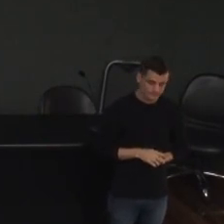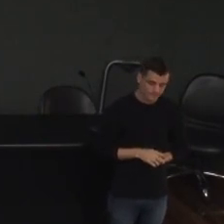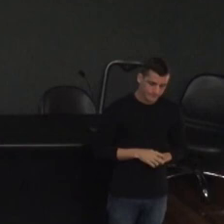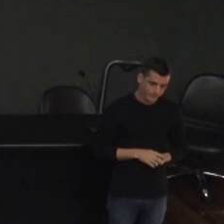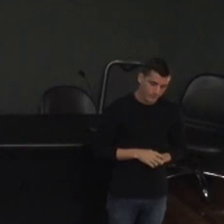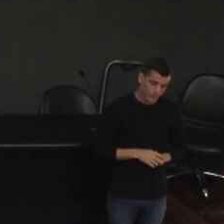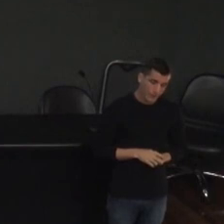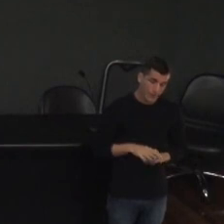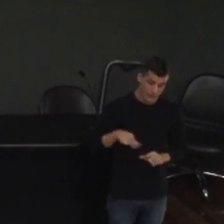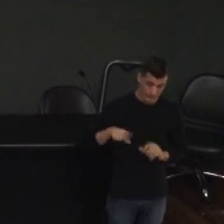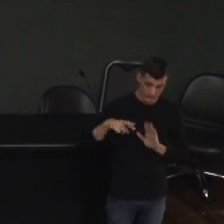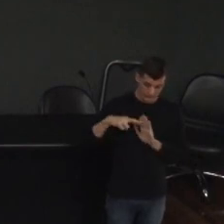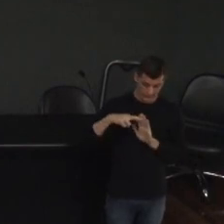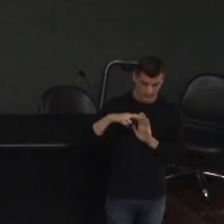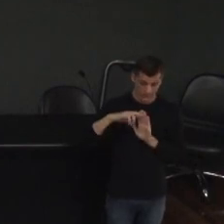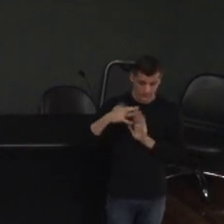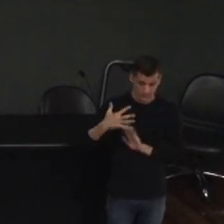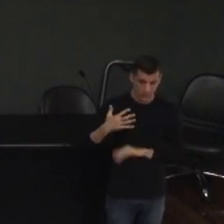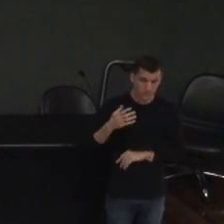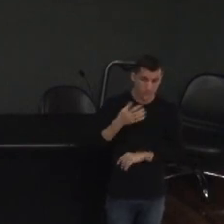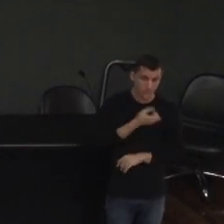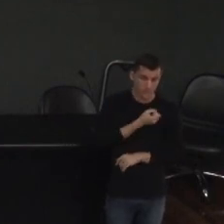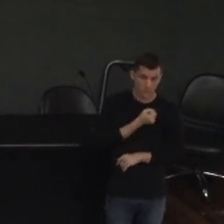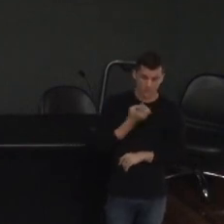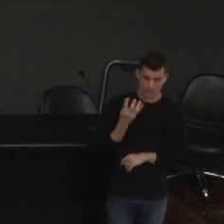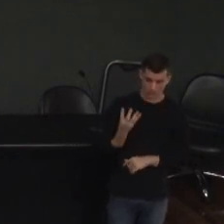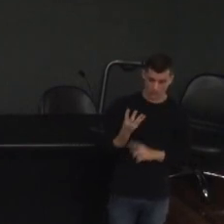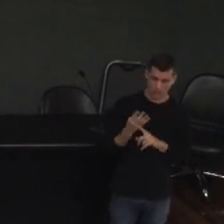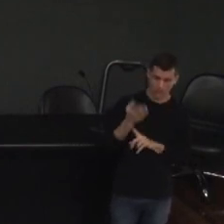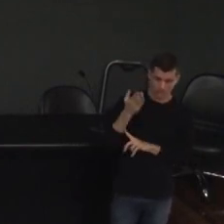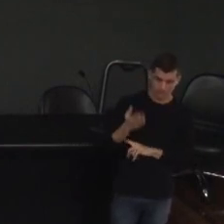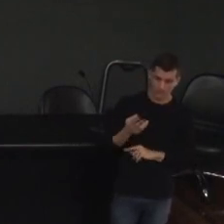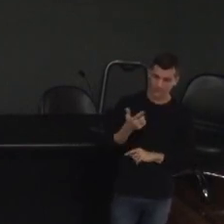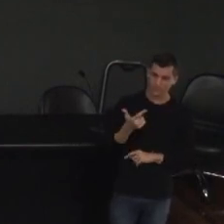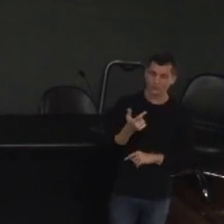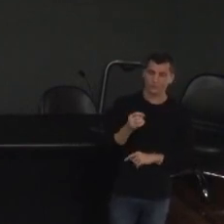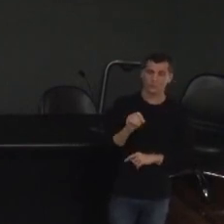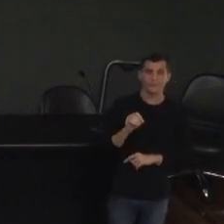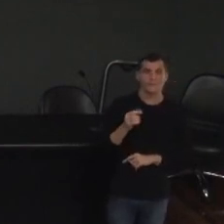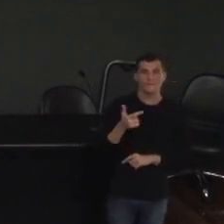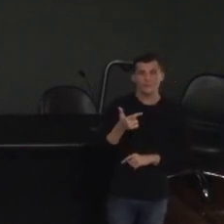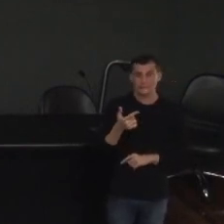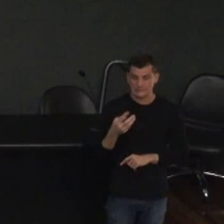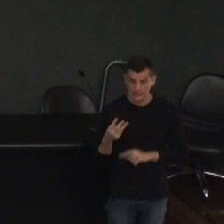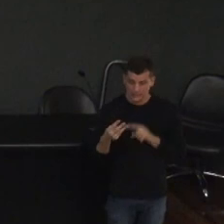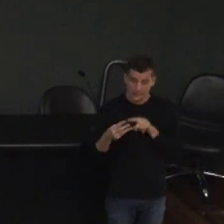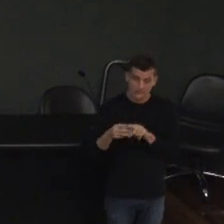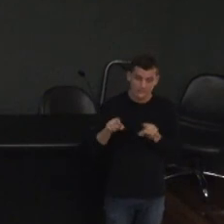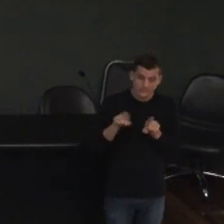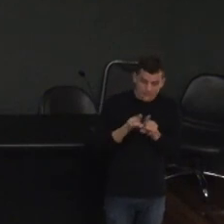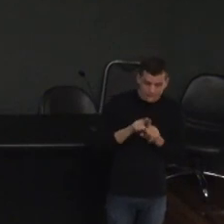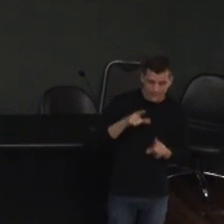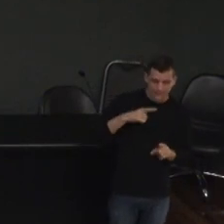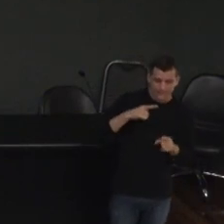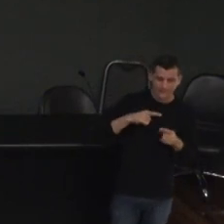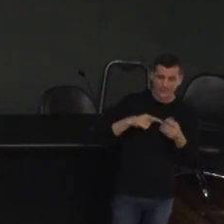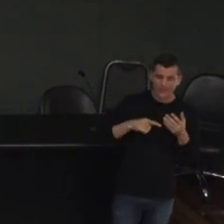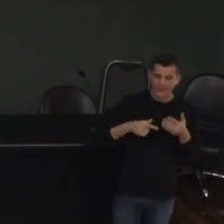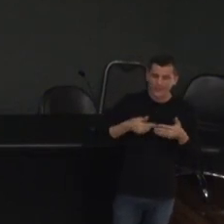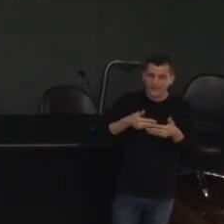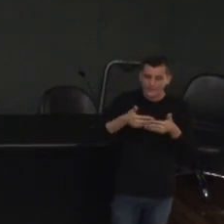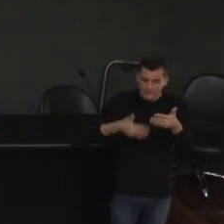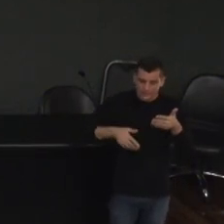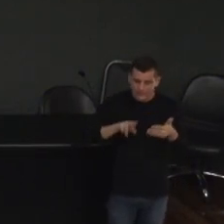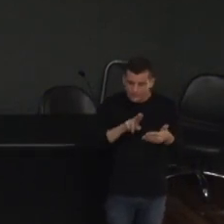a resolução número 4 de 2023 como ela também publicou a lista dos processos que estão